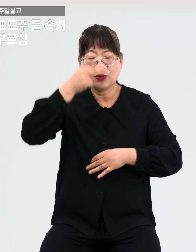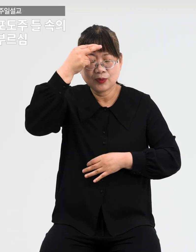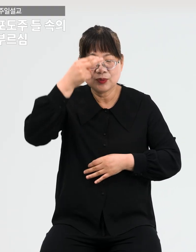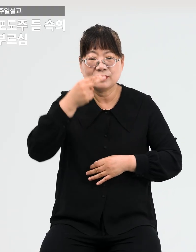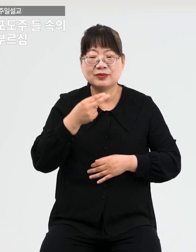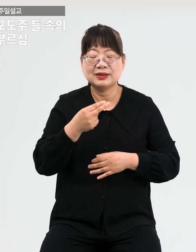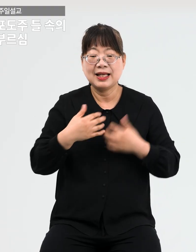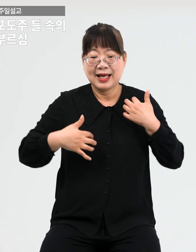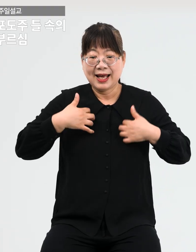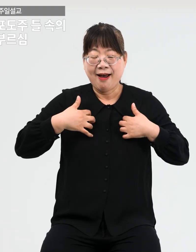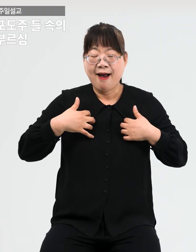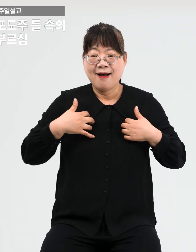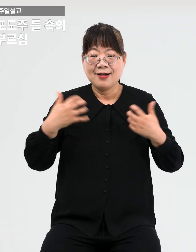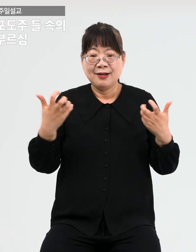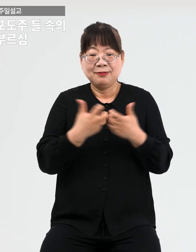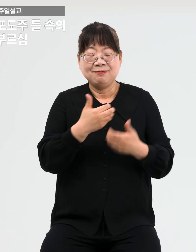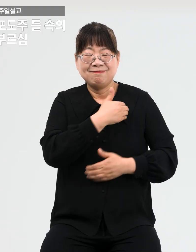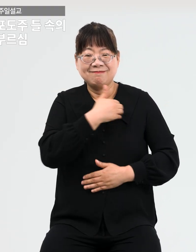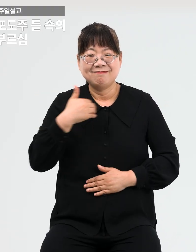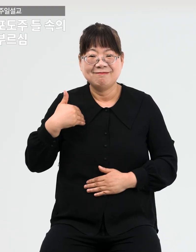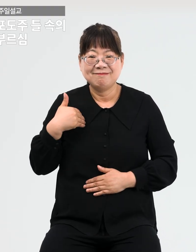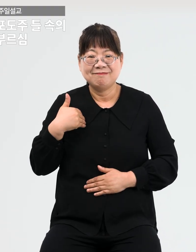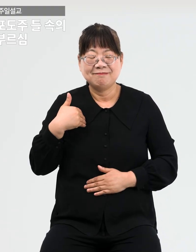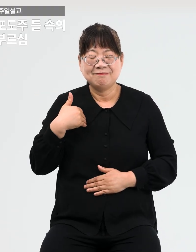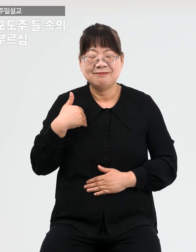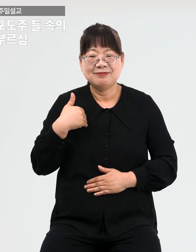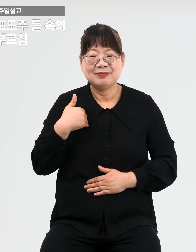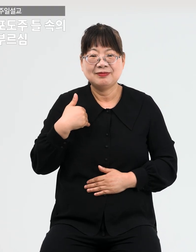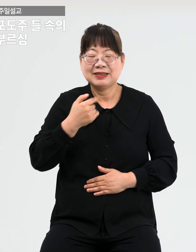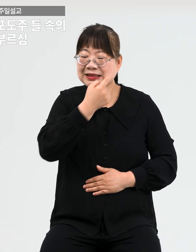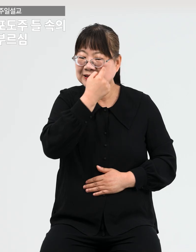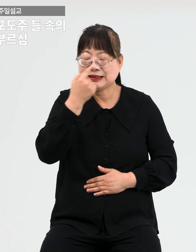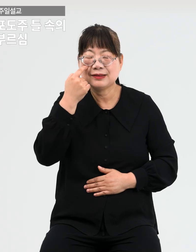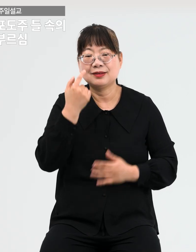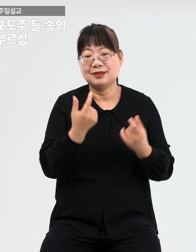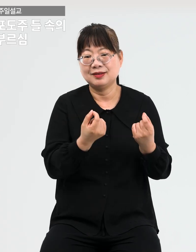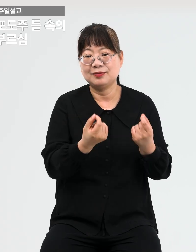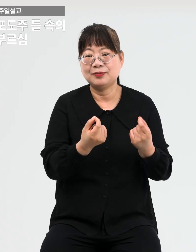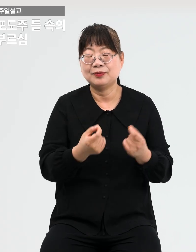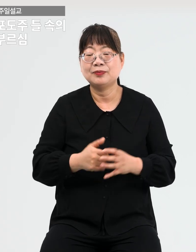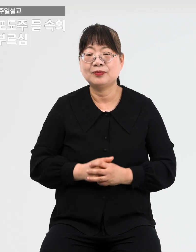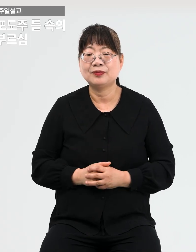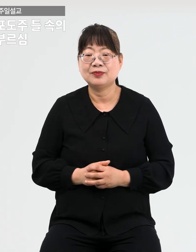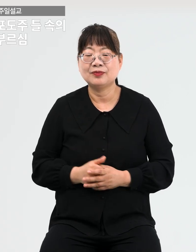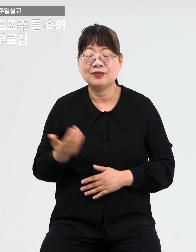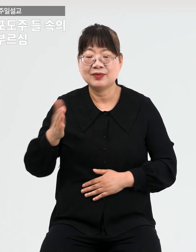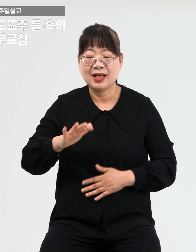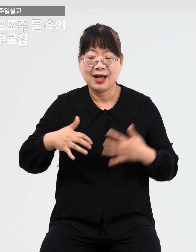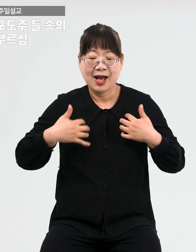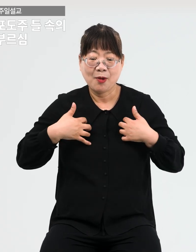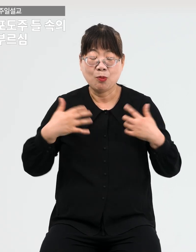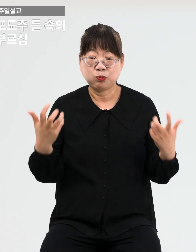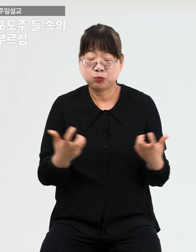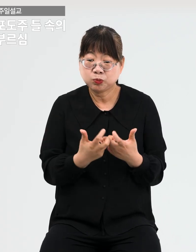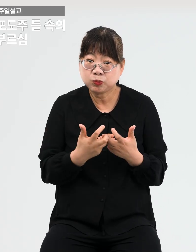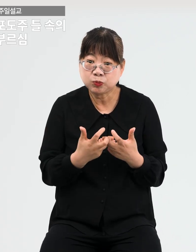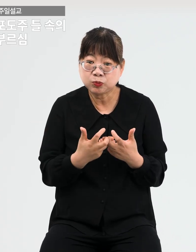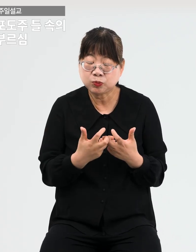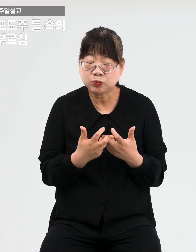기쁨과 풍요의 의미를 담고 있습니다. 그런데 기쁨과